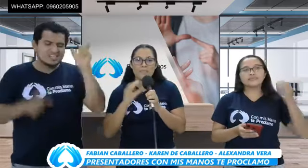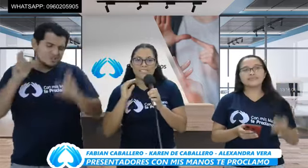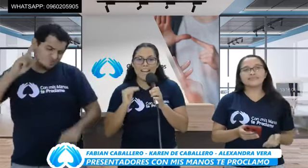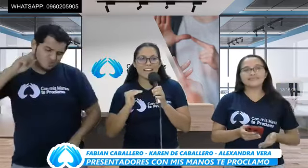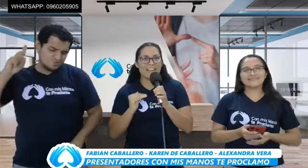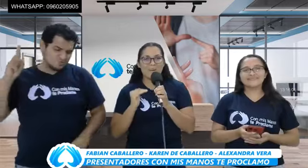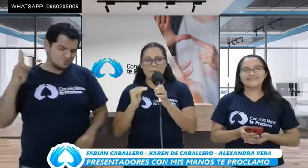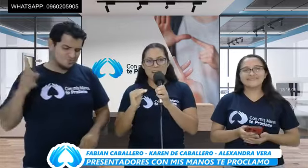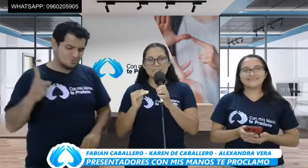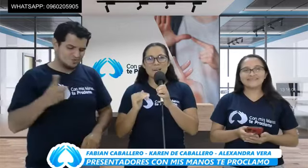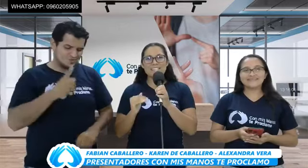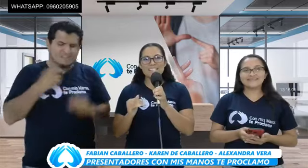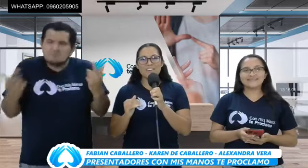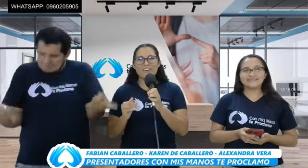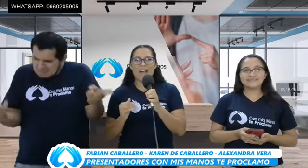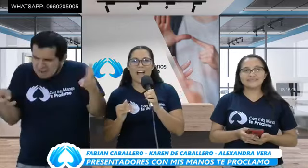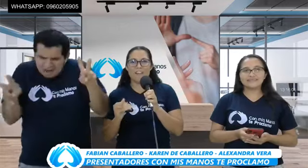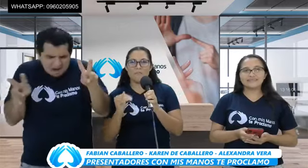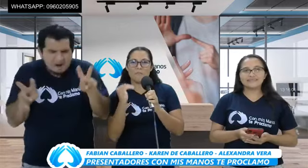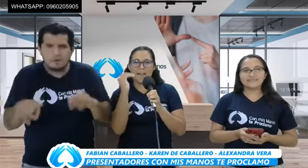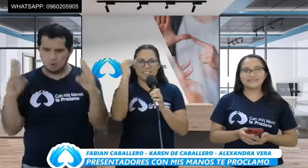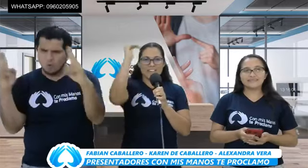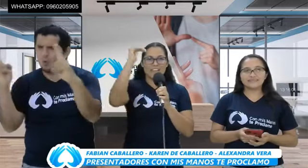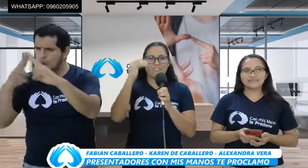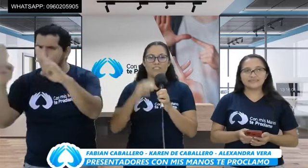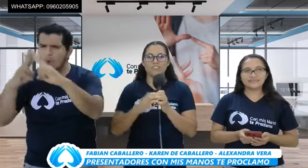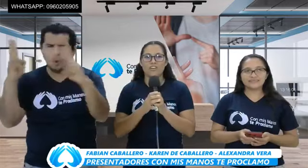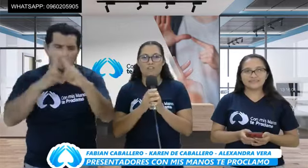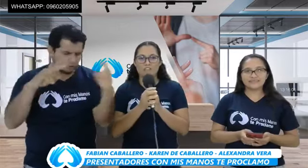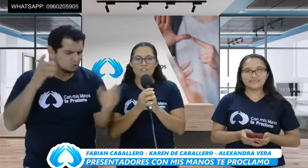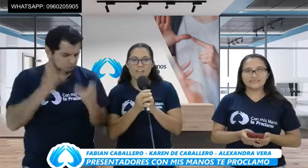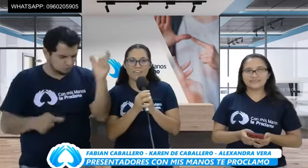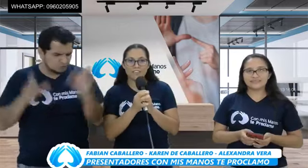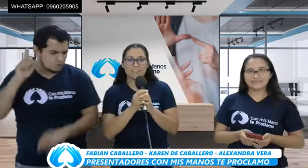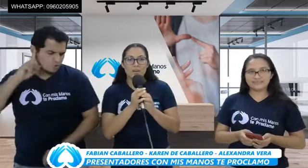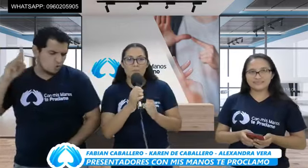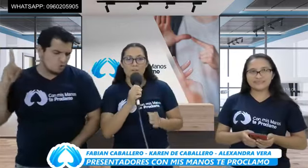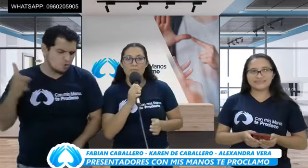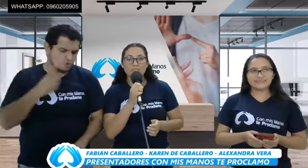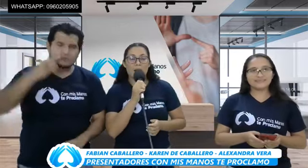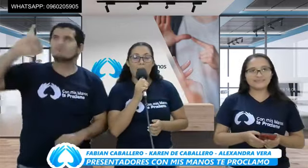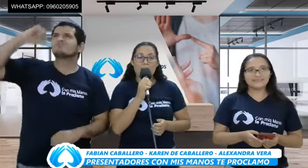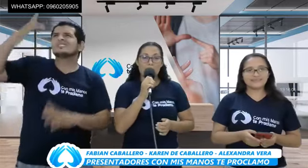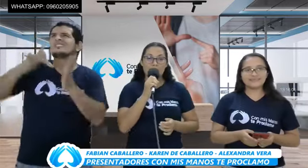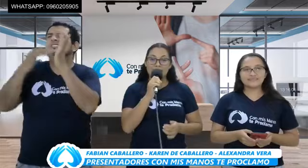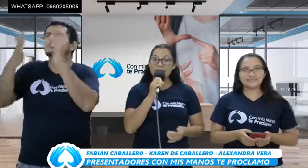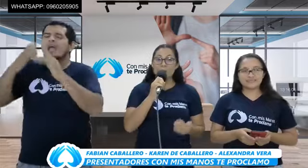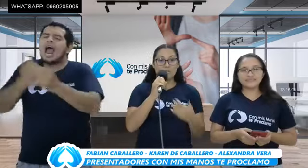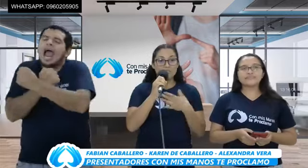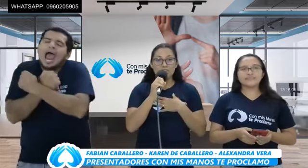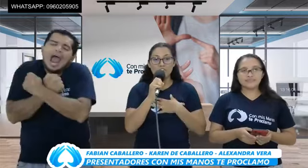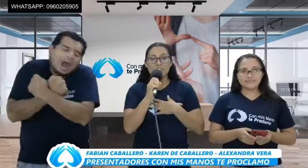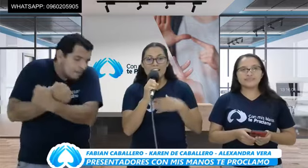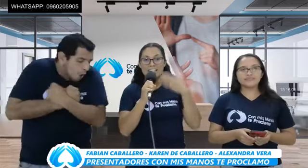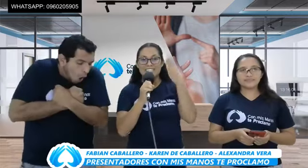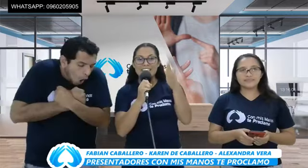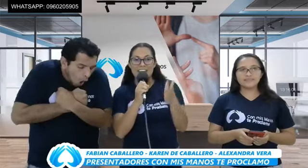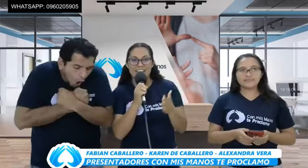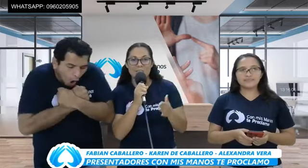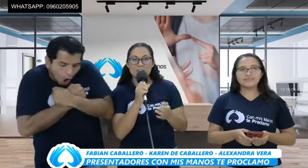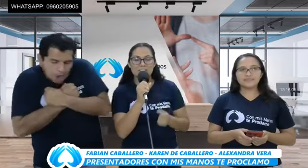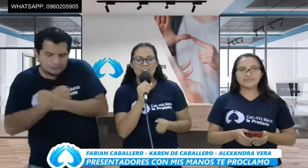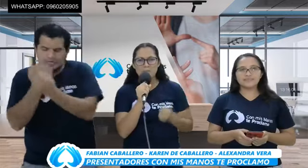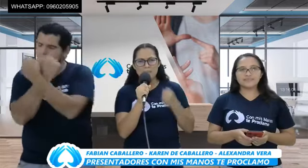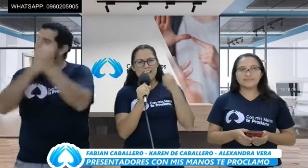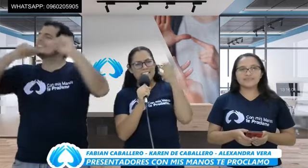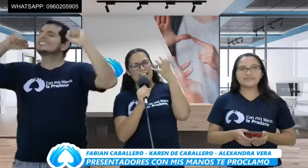bueno comenzar desde lo más básico a lo más. Entonces, con la ayuda de Dios, podemos aprender también nosotros las señas